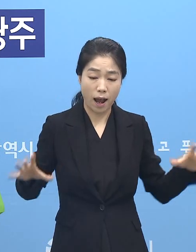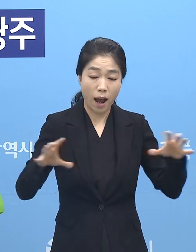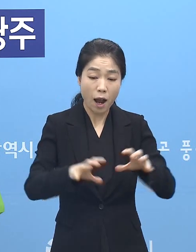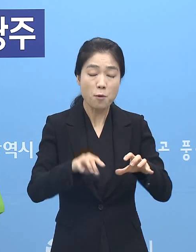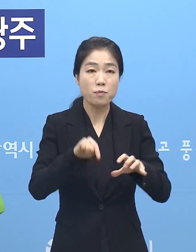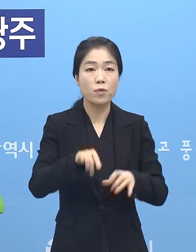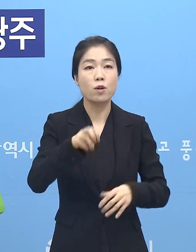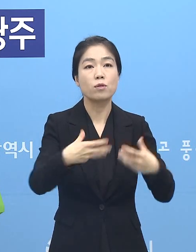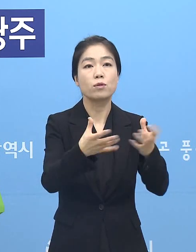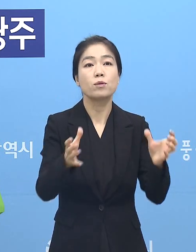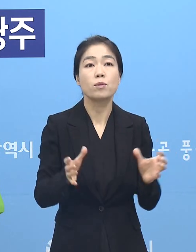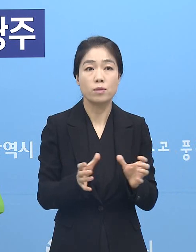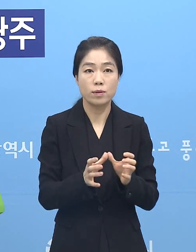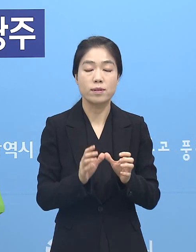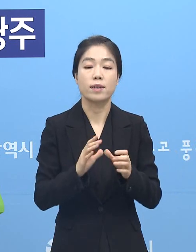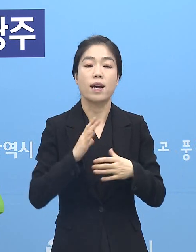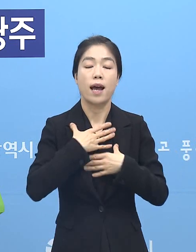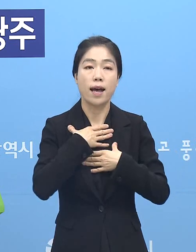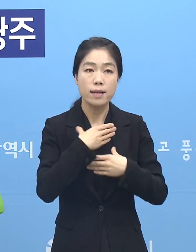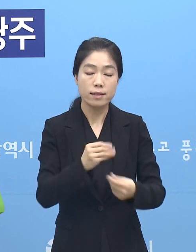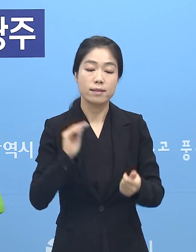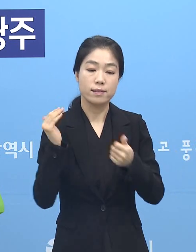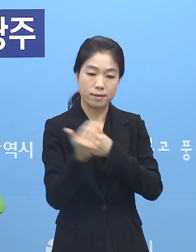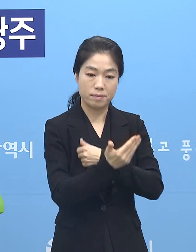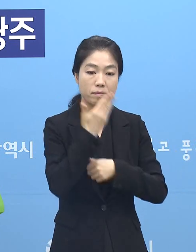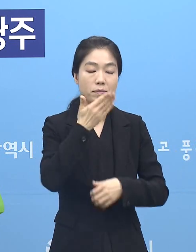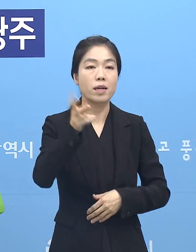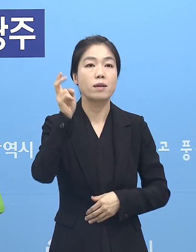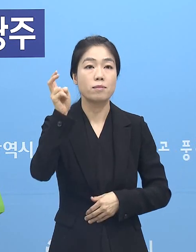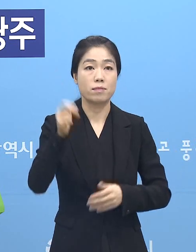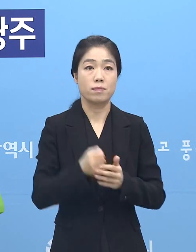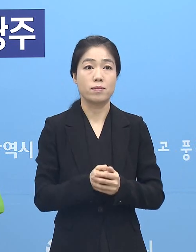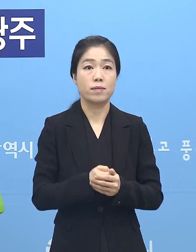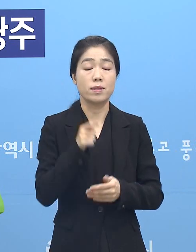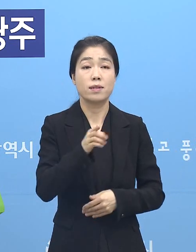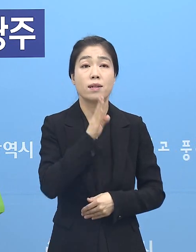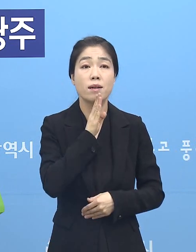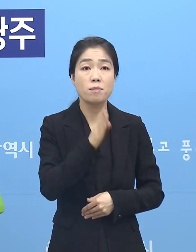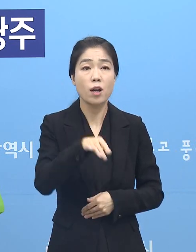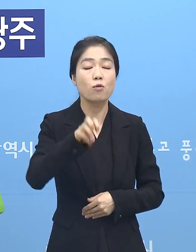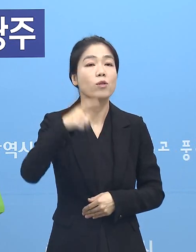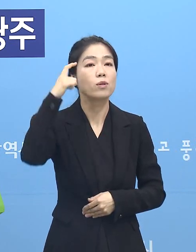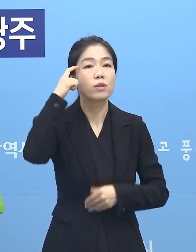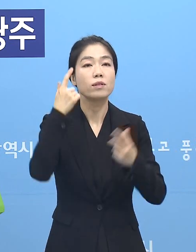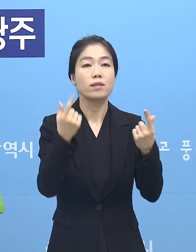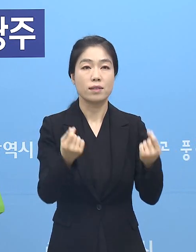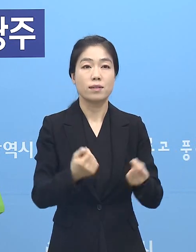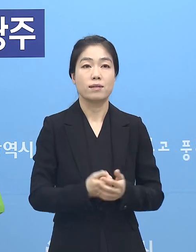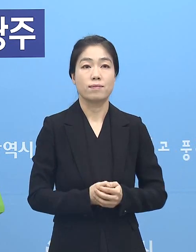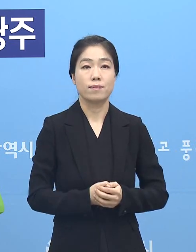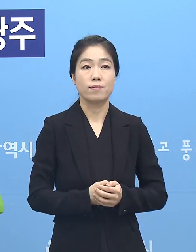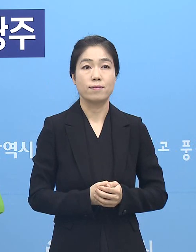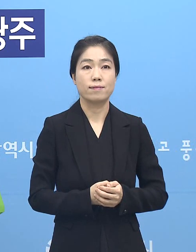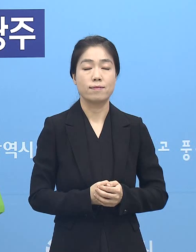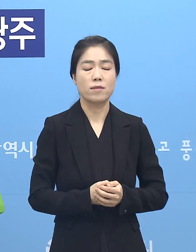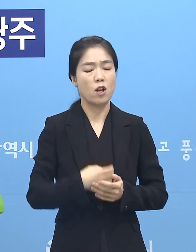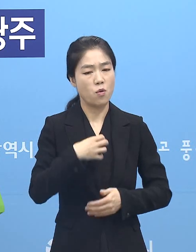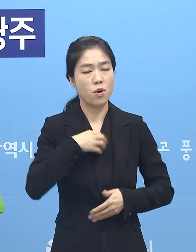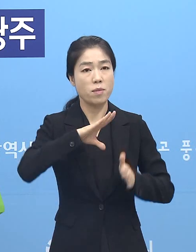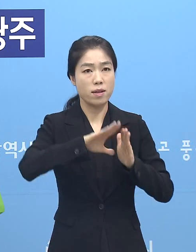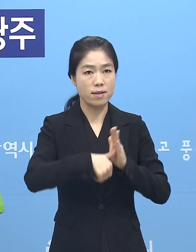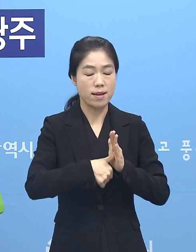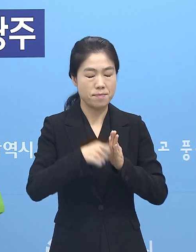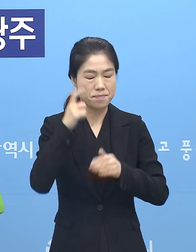강주공동체를 안전하게 지켜낼 것입니다. 이것이 바로 강주정신입니다. 비상한 시기,